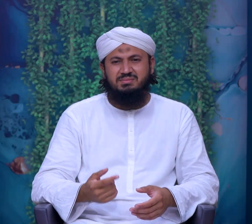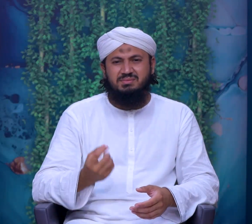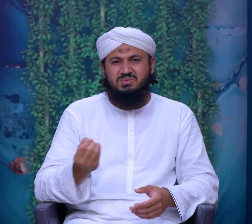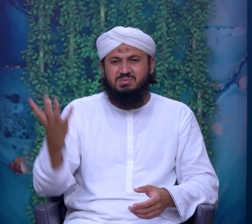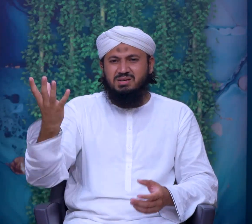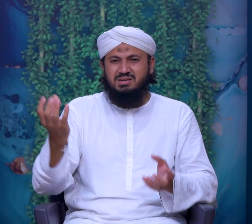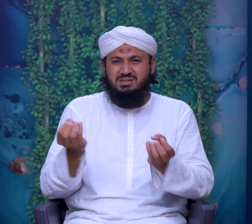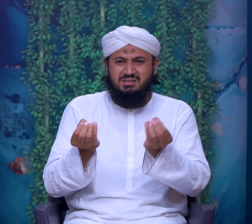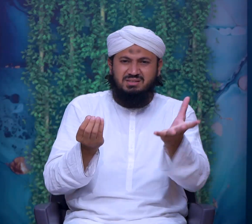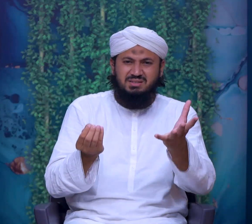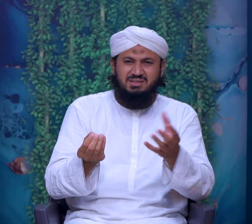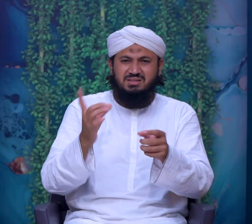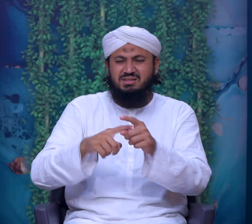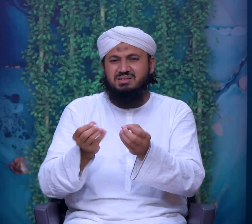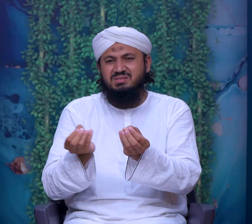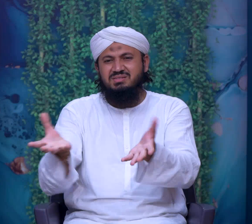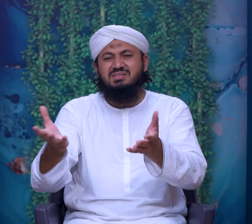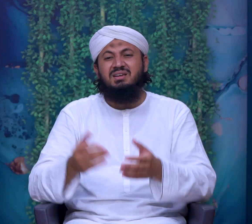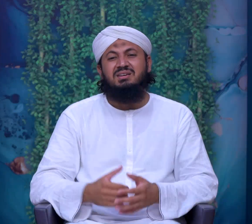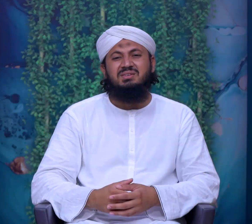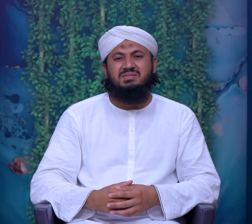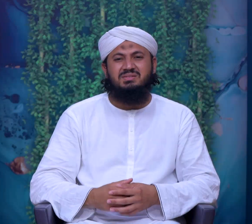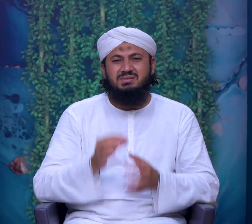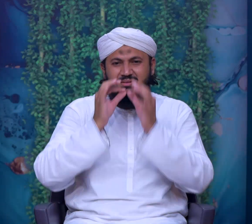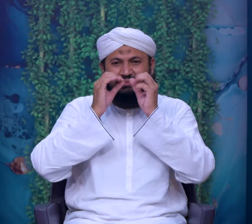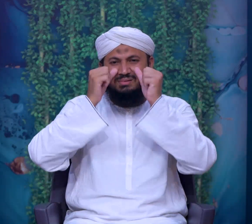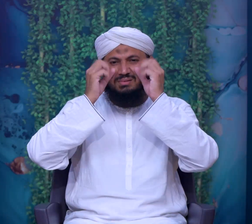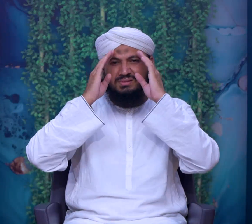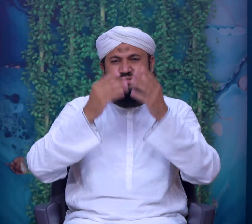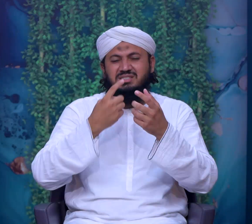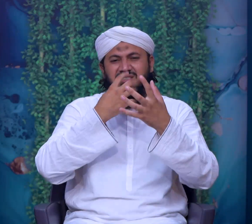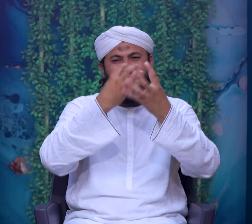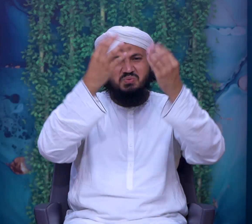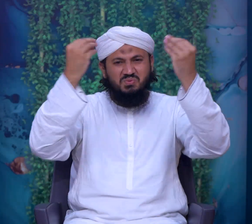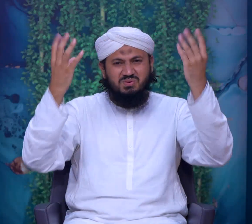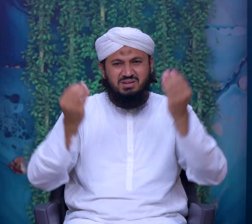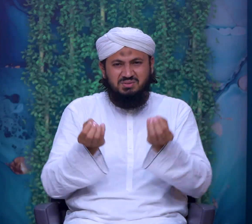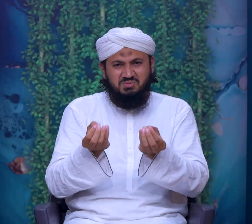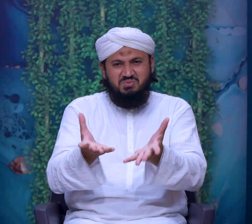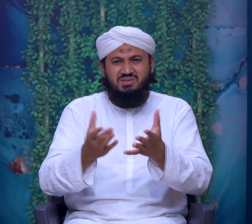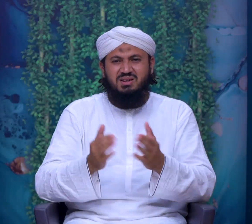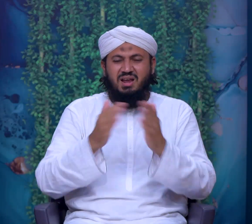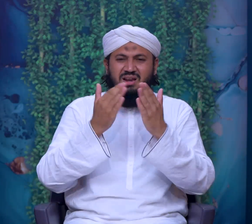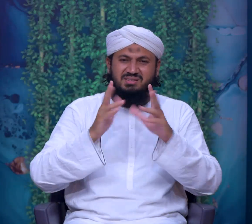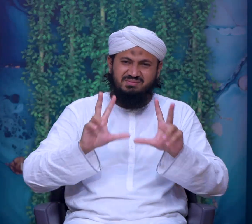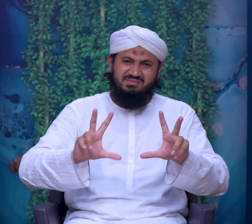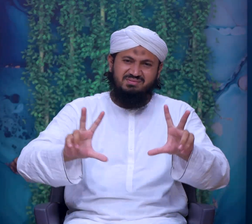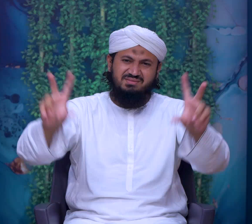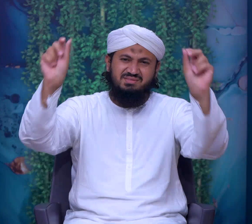روشن ہو گئی اور دونوں اپنی اپنی چھڑیوں کی روشنی کے سہارے سخت اندھیری رات میں اپنے اپنے گھروں تک پہنچ گئے۔ حضرت عائز